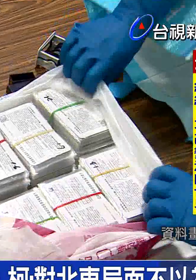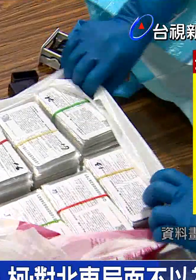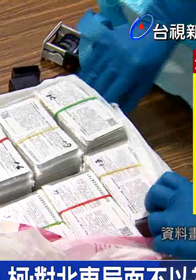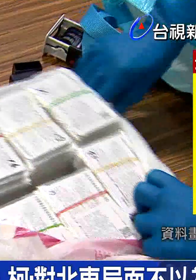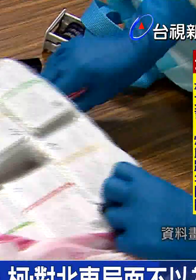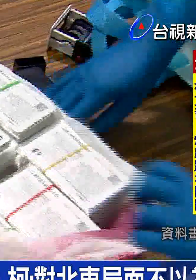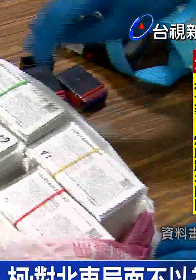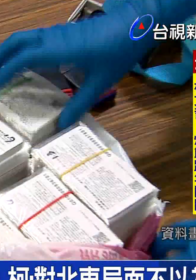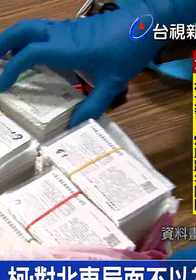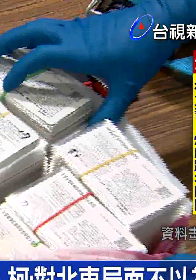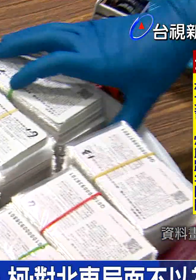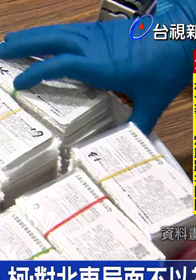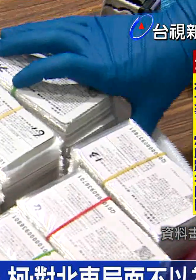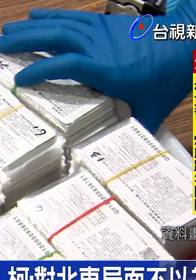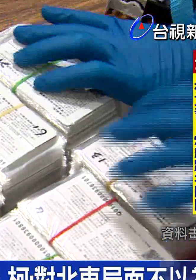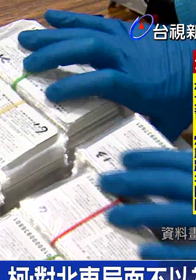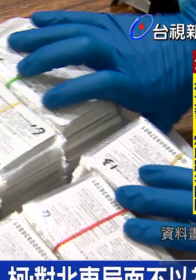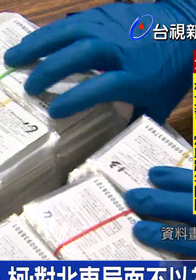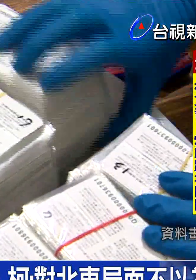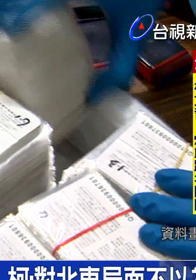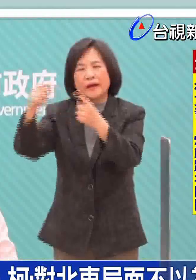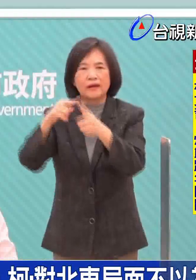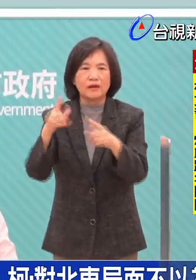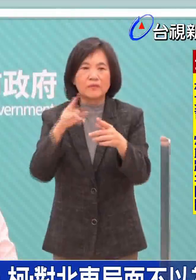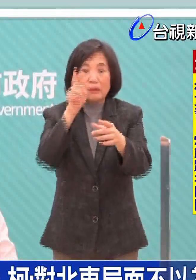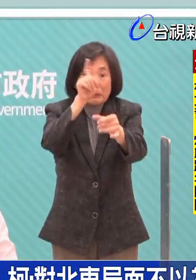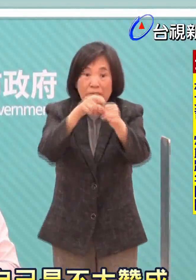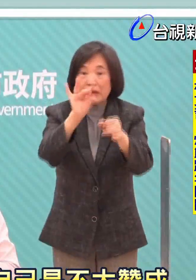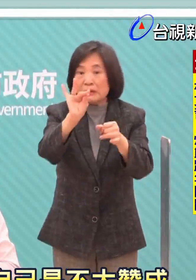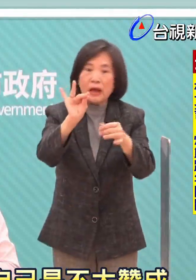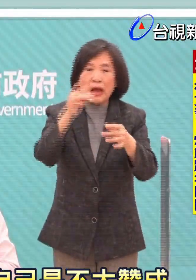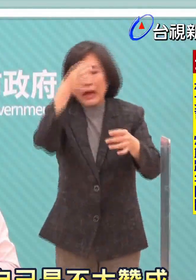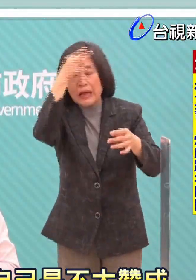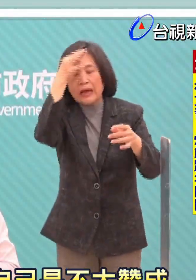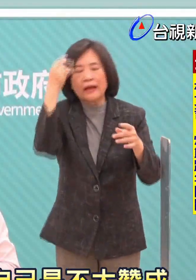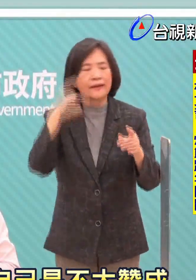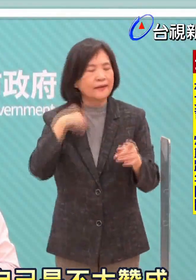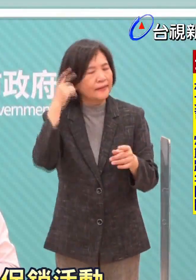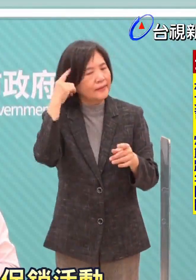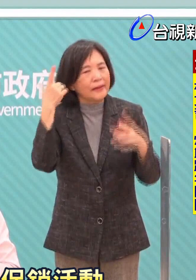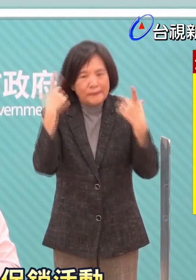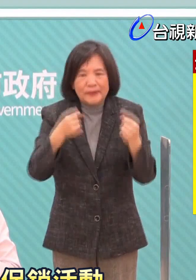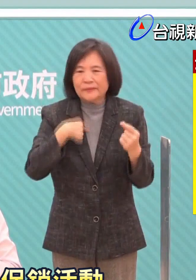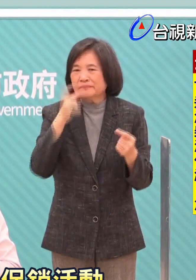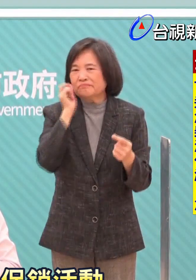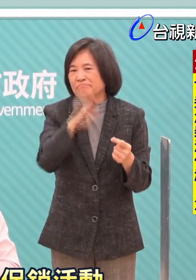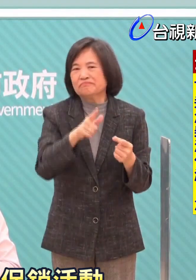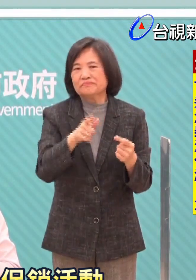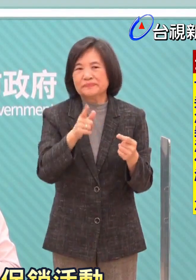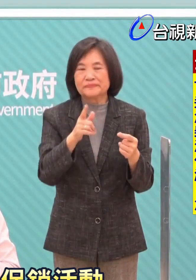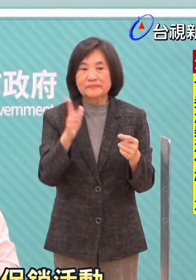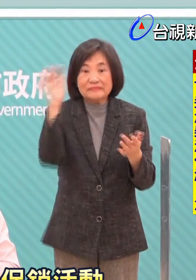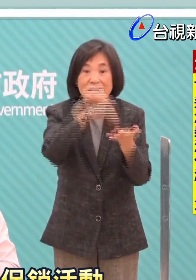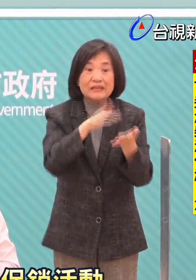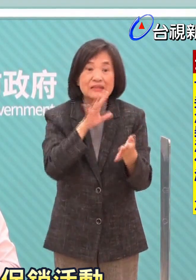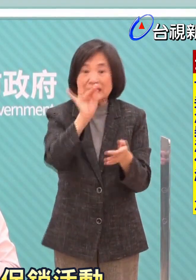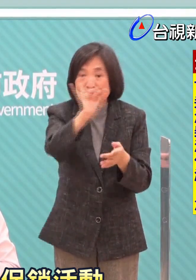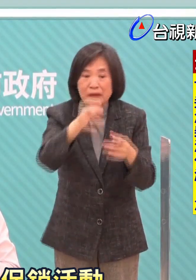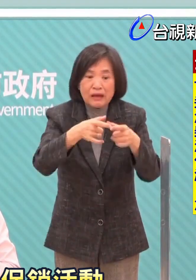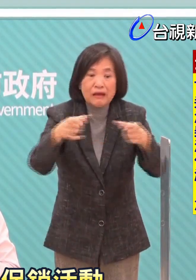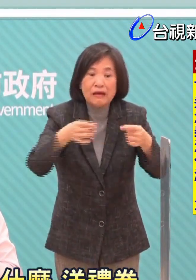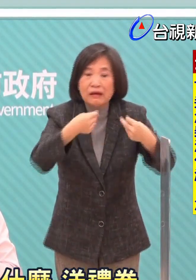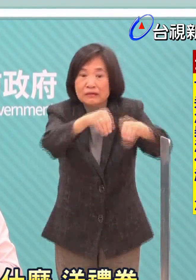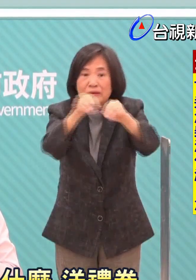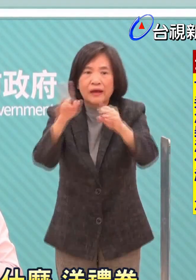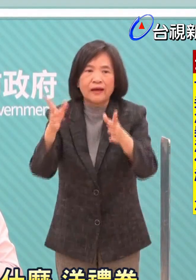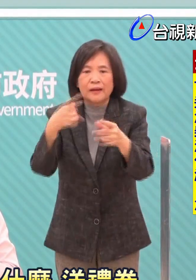哲对用送礼券拼打气也不以为然。 坦白讲，我是一直不太赞成说不到最后还要促销活动，要